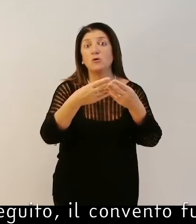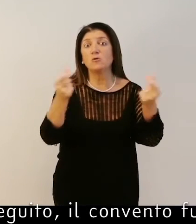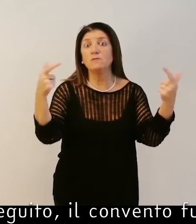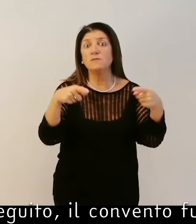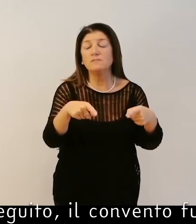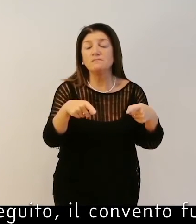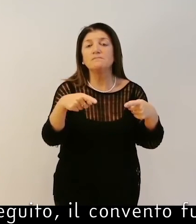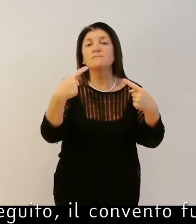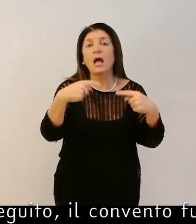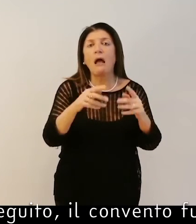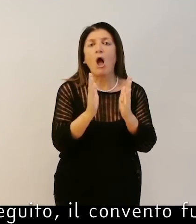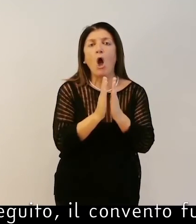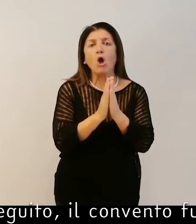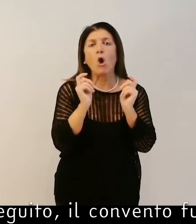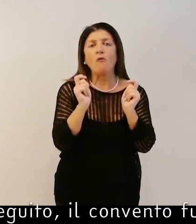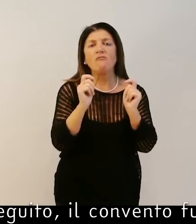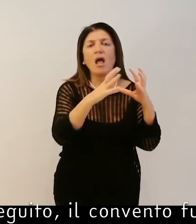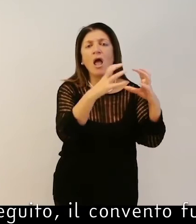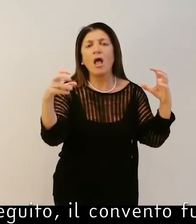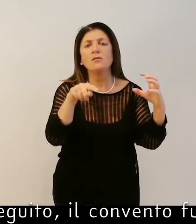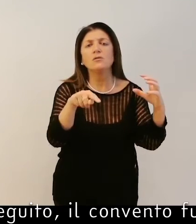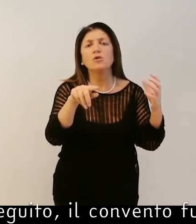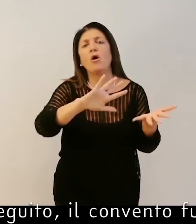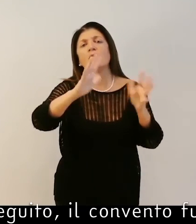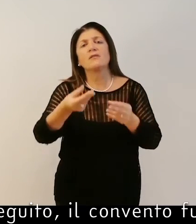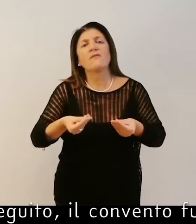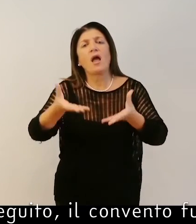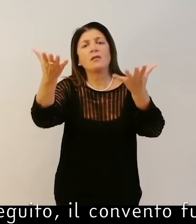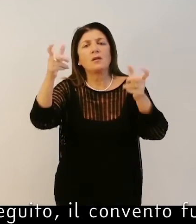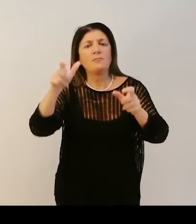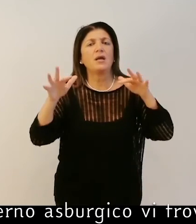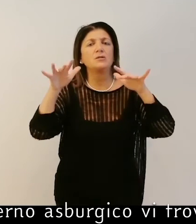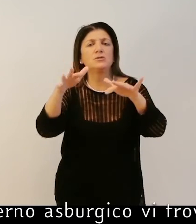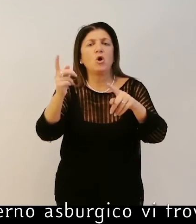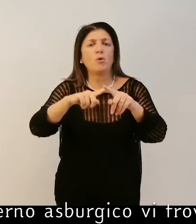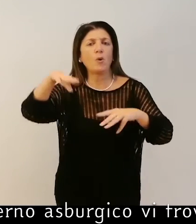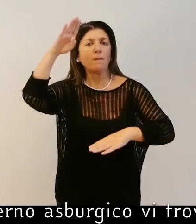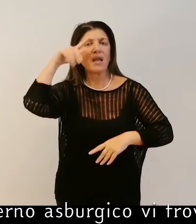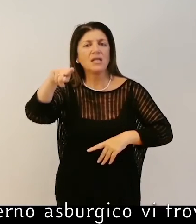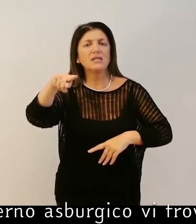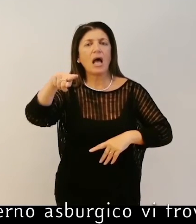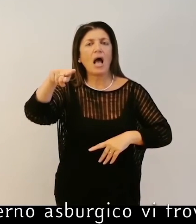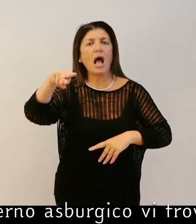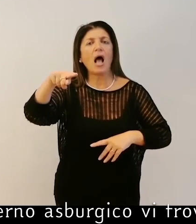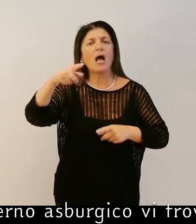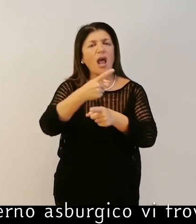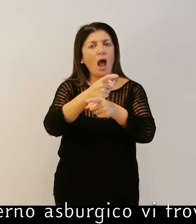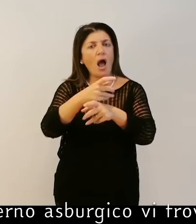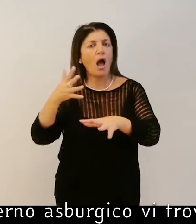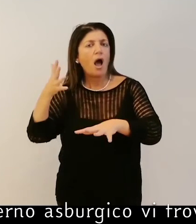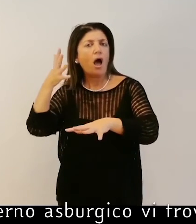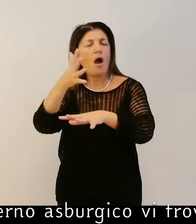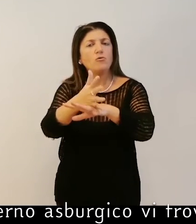In seguito il convento fu convertito ad usi civili e militari. Sotto il governo asburgico vi trovò posto